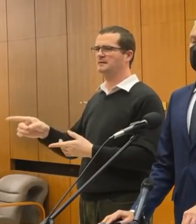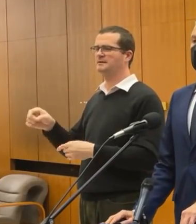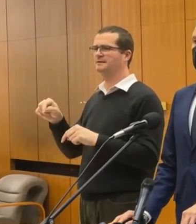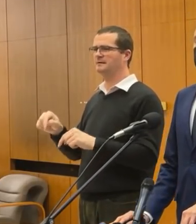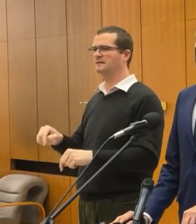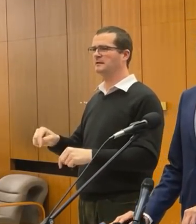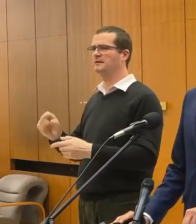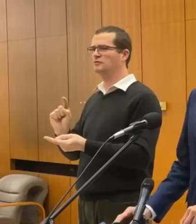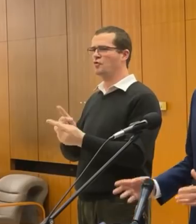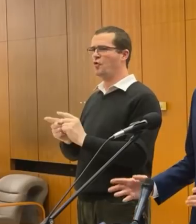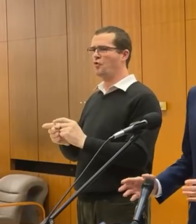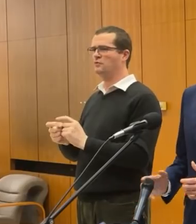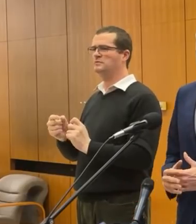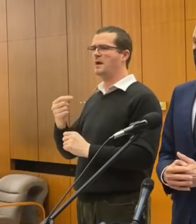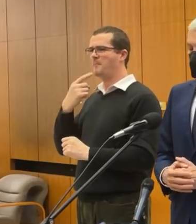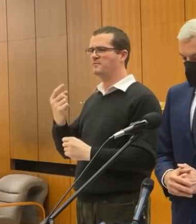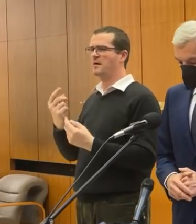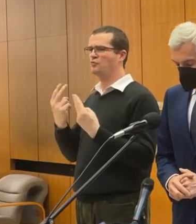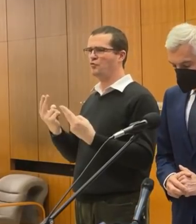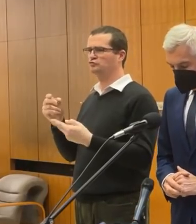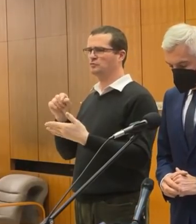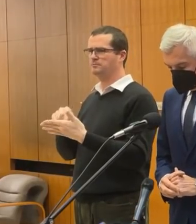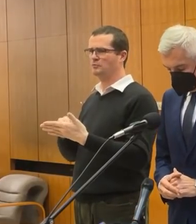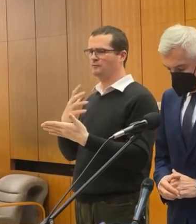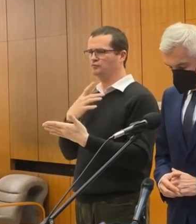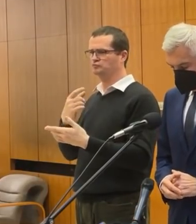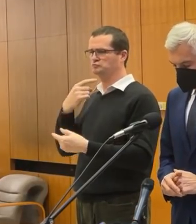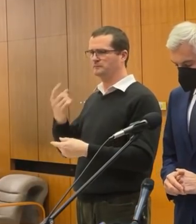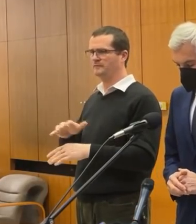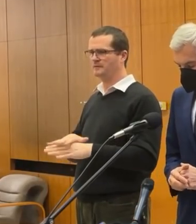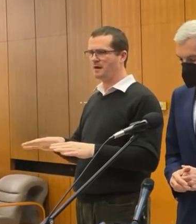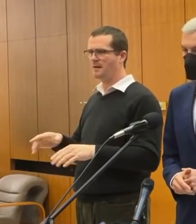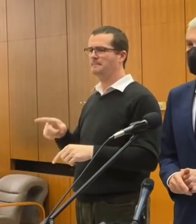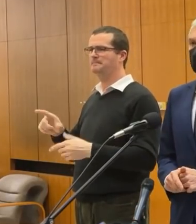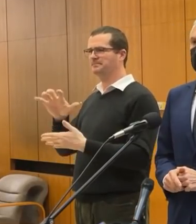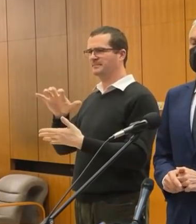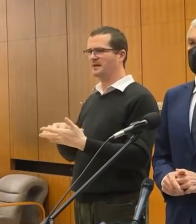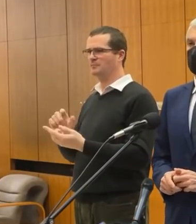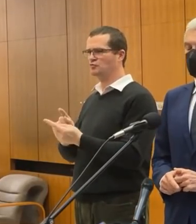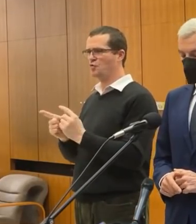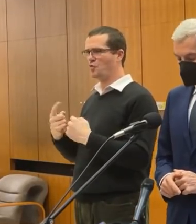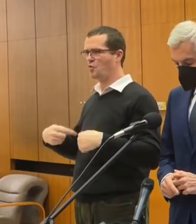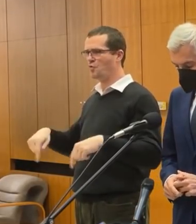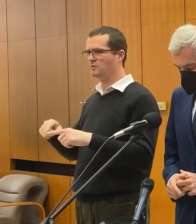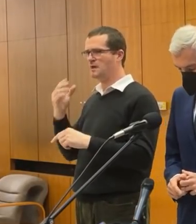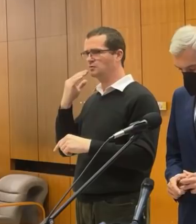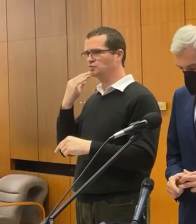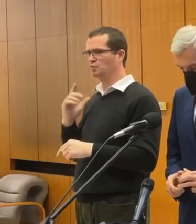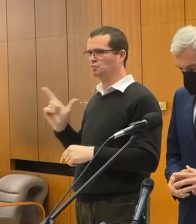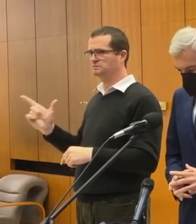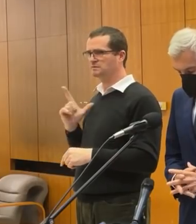tejto dohody povedal to podstatné o obranej dohode na texte, ktoré sme sa dohodli so Spojenými